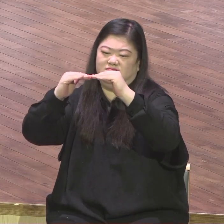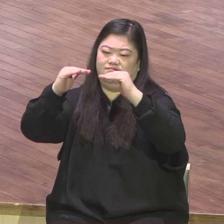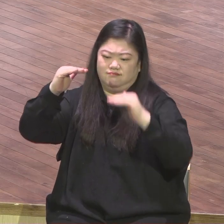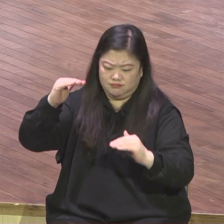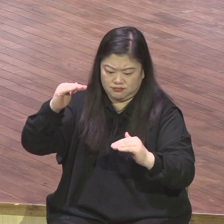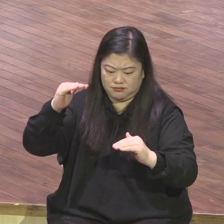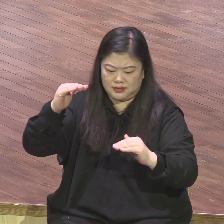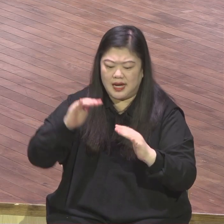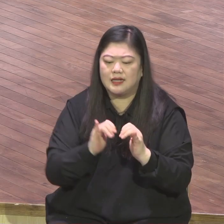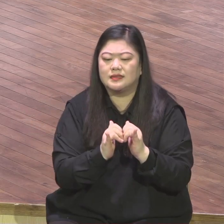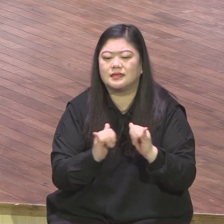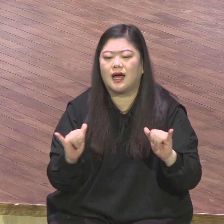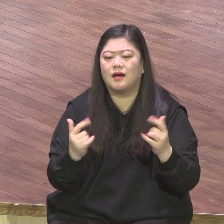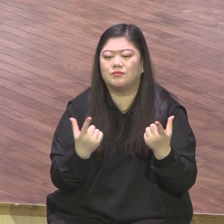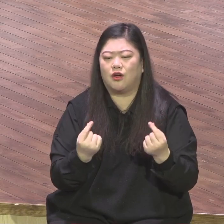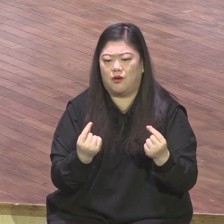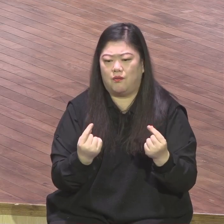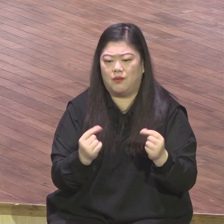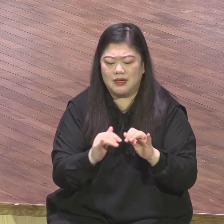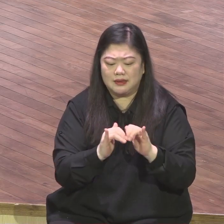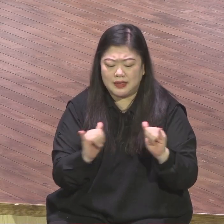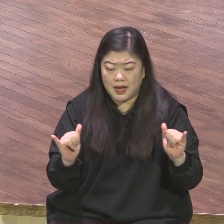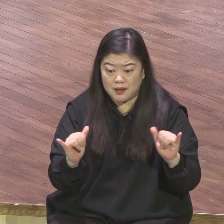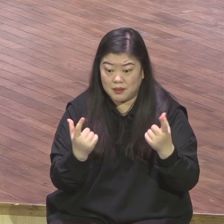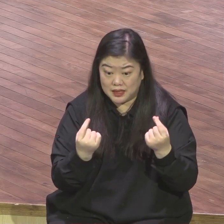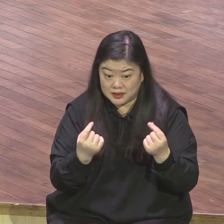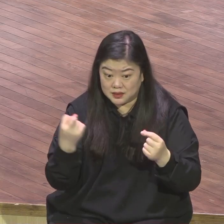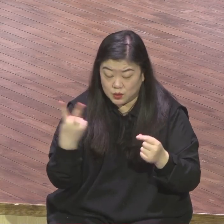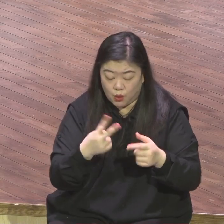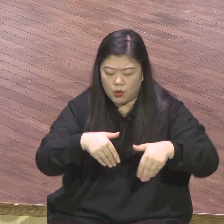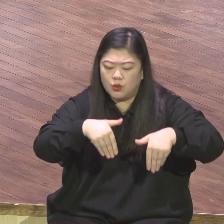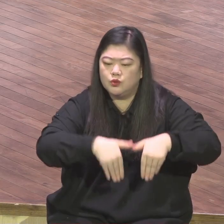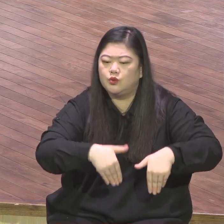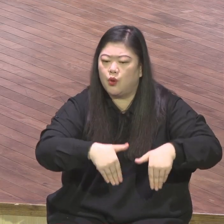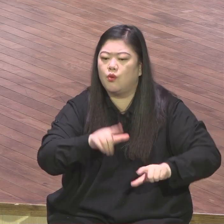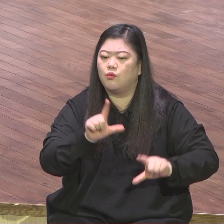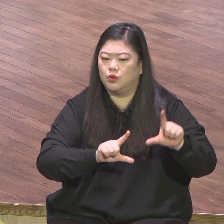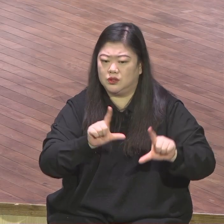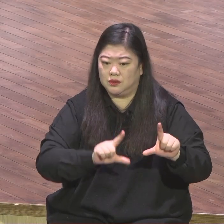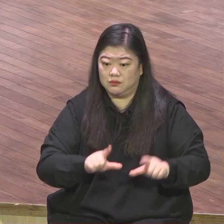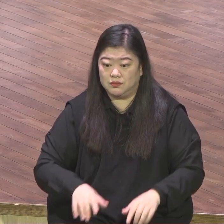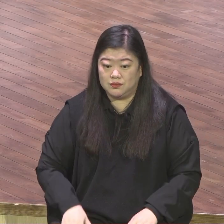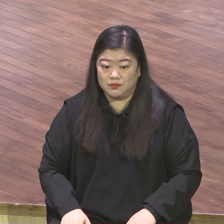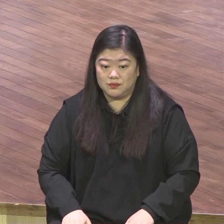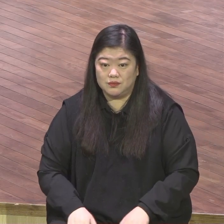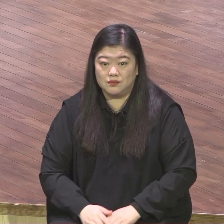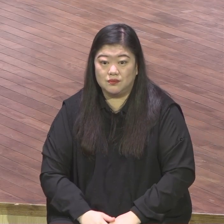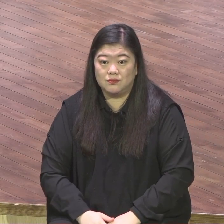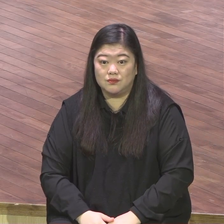오셨는데 어떤 모습으로 오셨냐? 종의 모습으로. 여러분은 방에서 태어났잖아요.